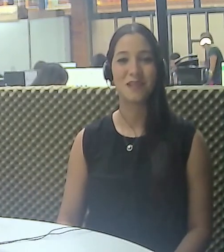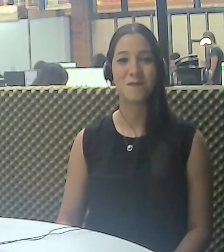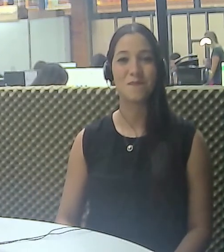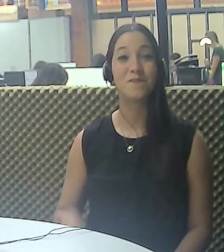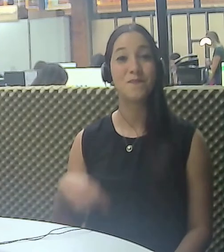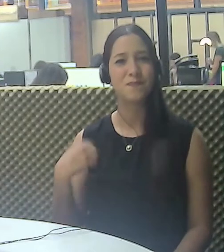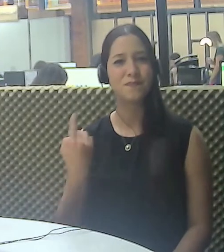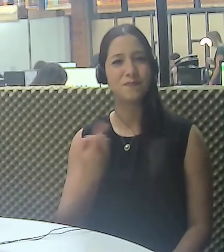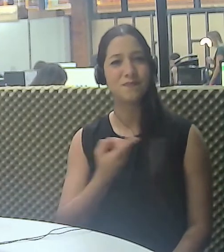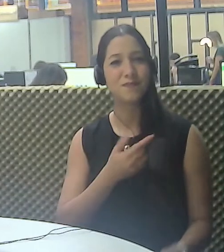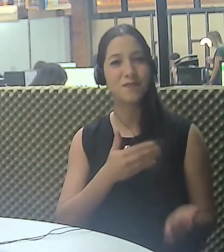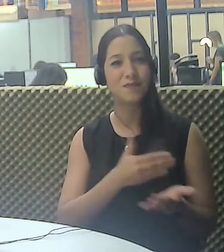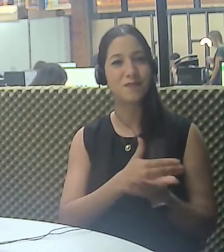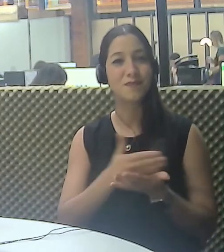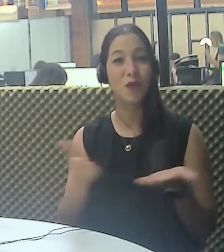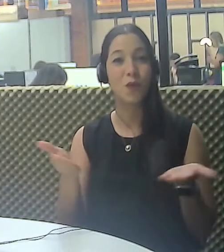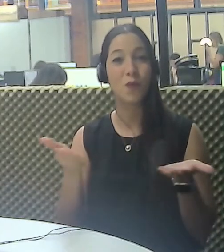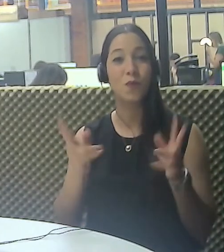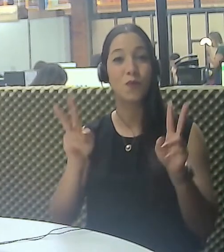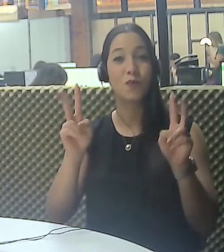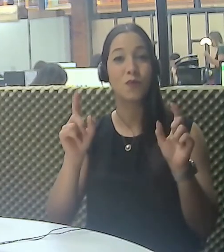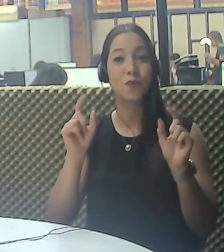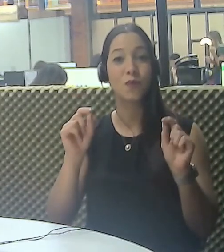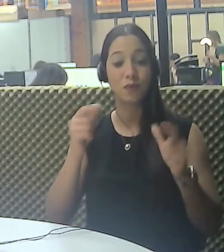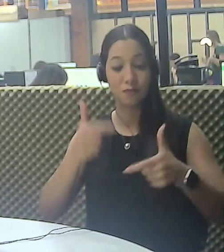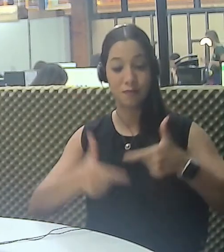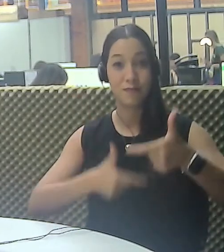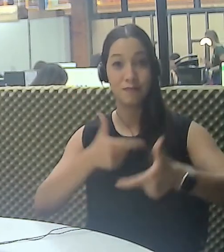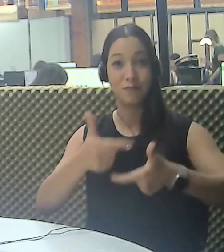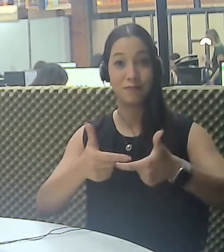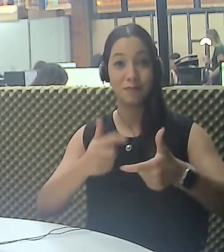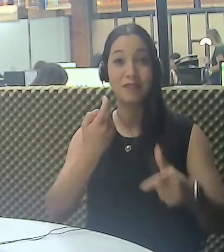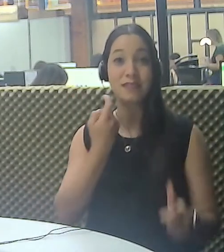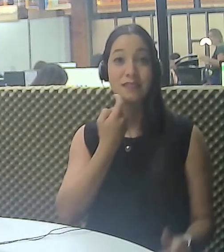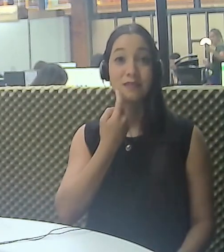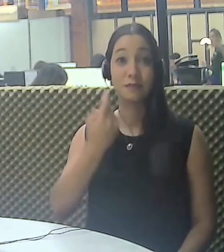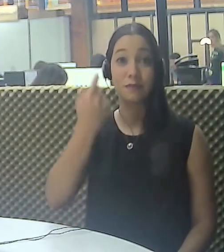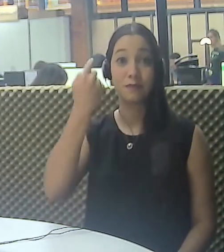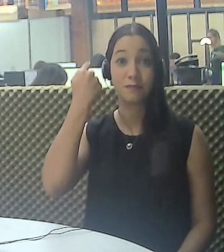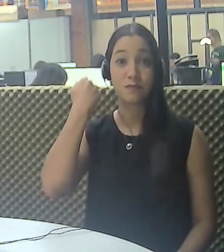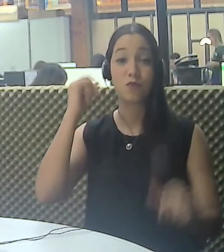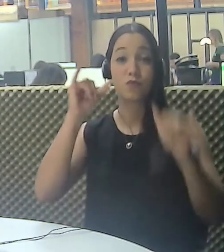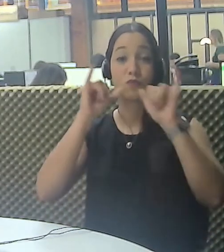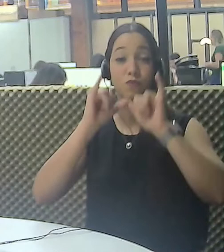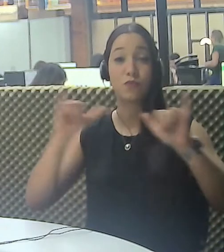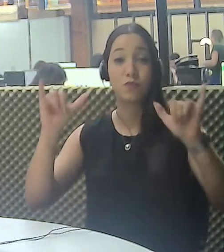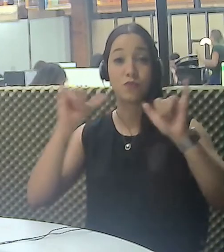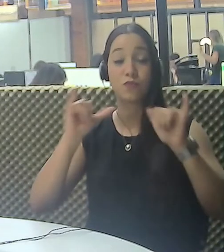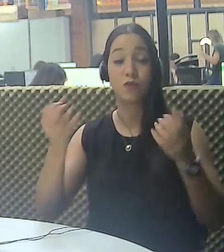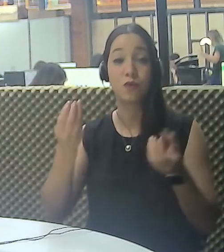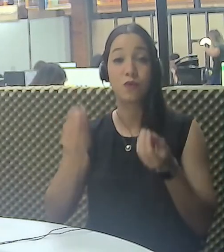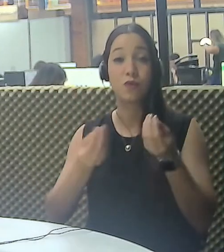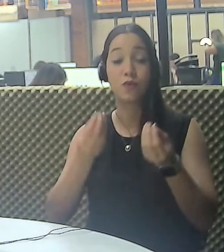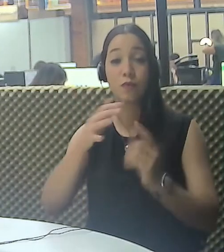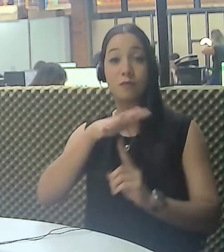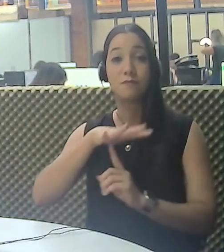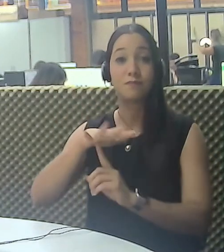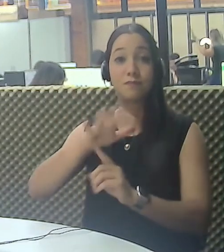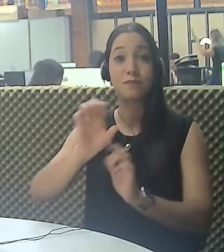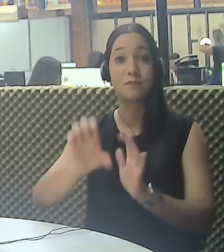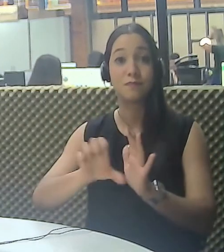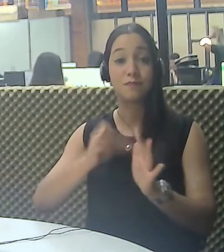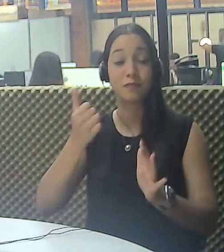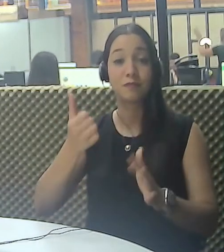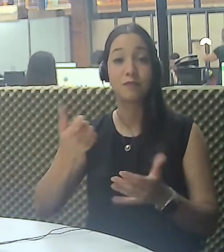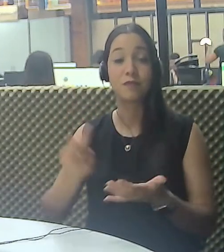A gente abre esta edição falando sobre empregos. Na última sexta-feira foi divulgado o balanço do primeiro mega feirão de